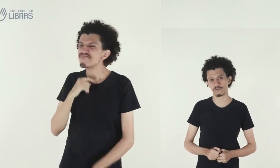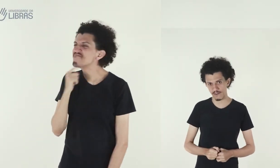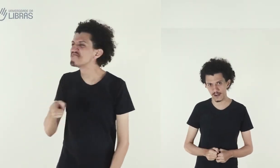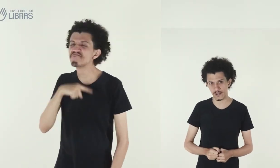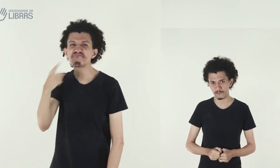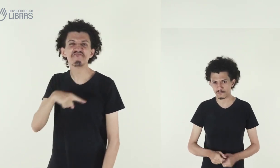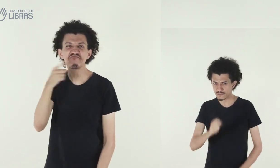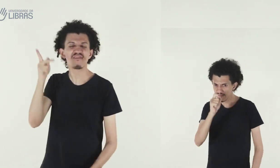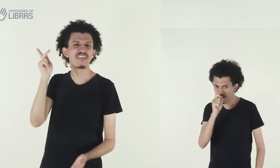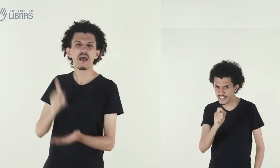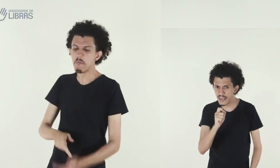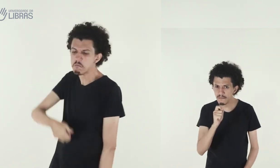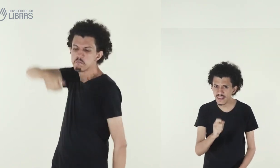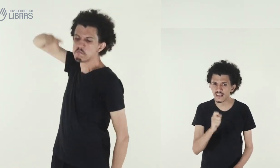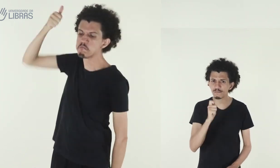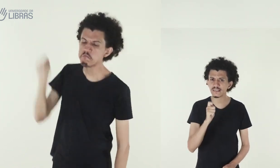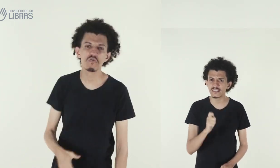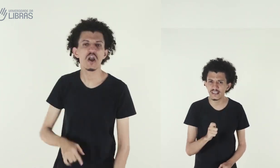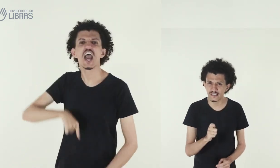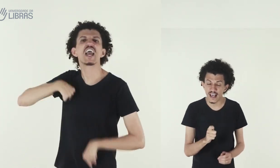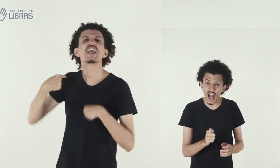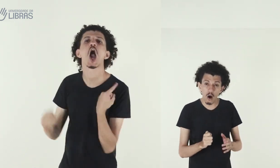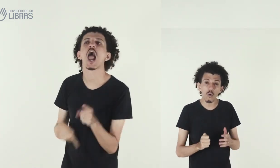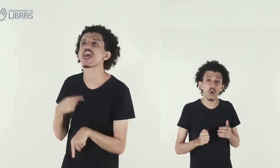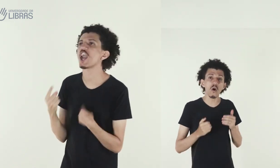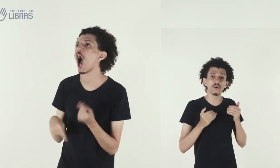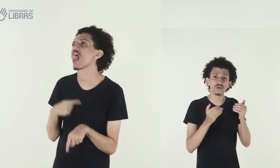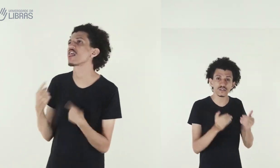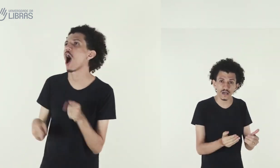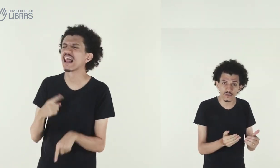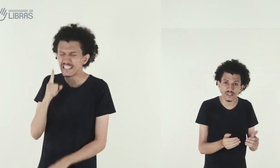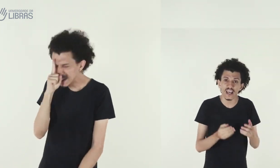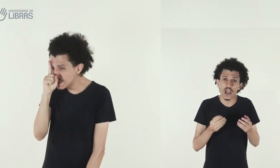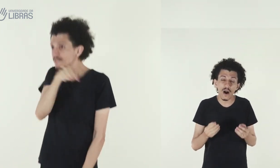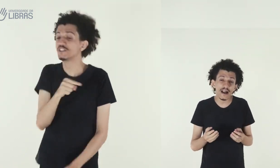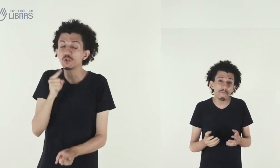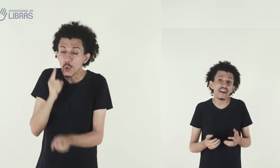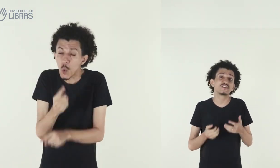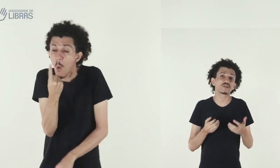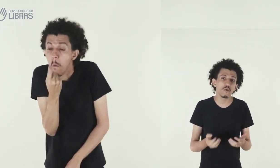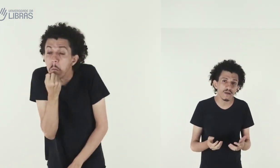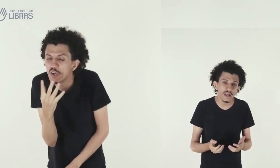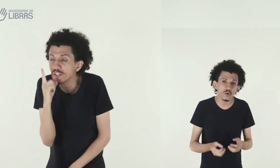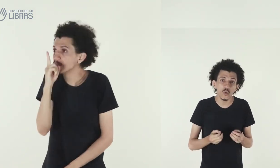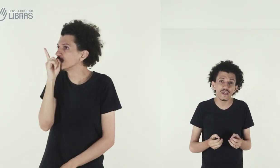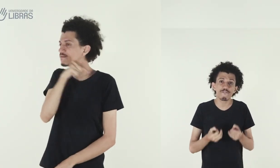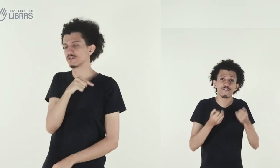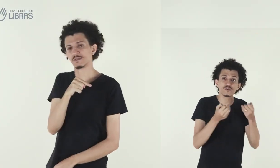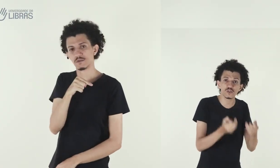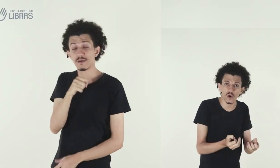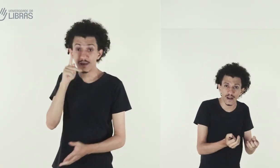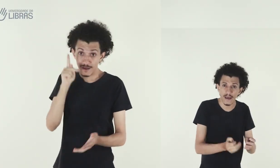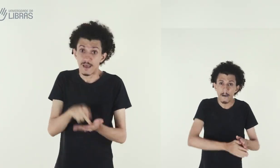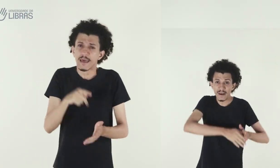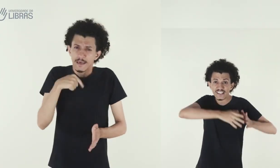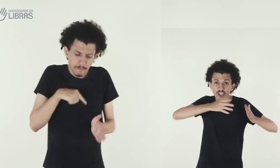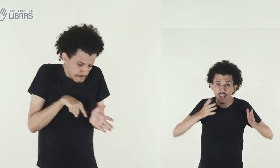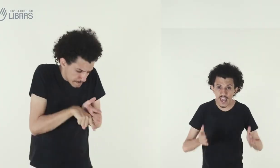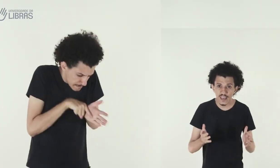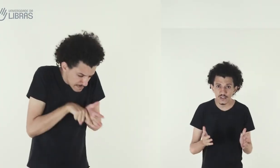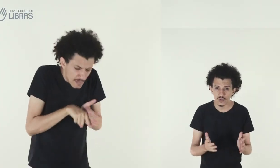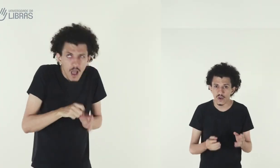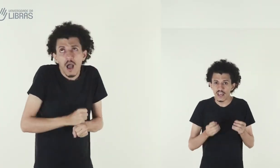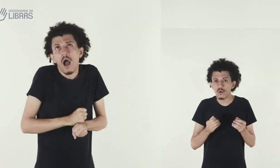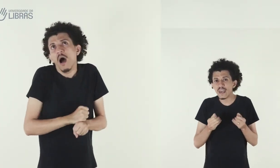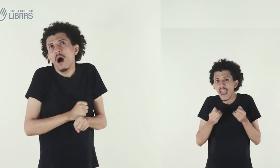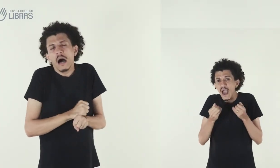bem do que eu estou falando. E em minhas pesquisas, ao longo dos anos, eu acabei descobrindo o que funciona,